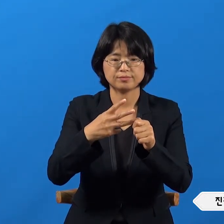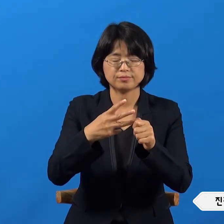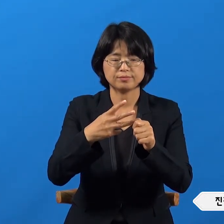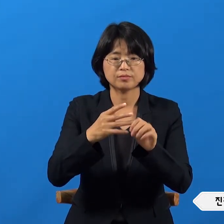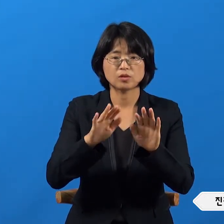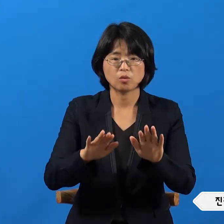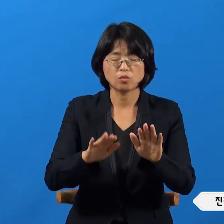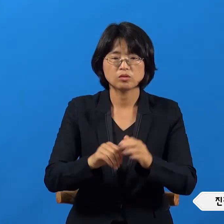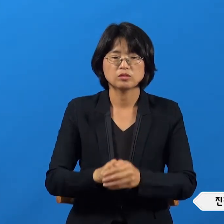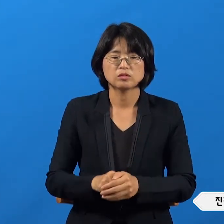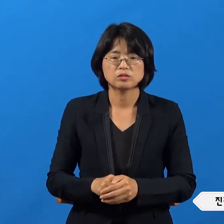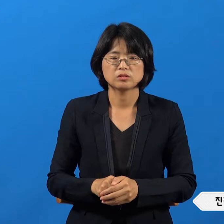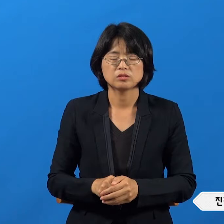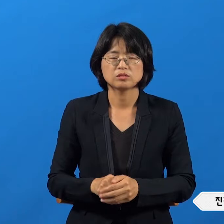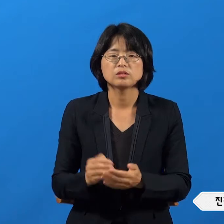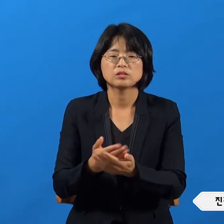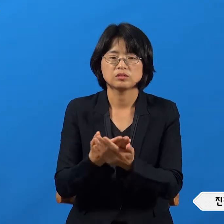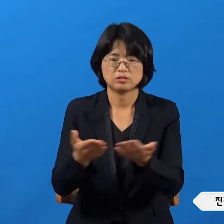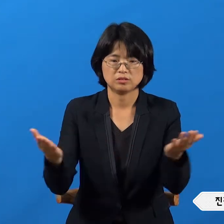원합니다. 첫째는요,